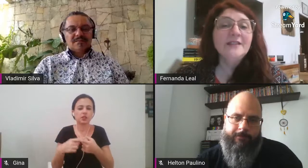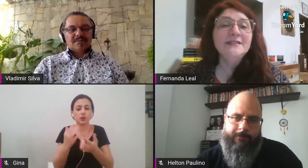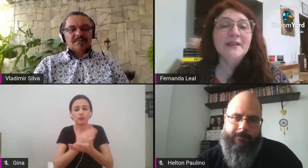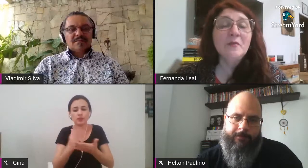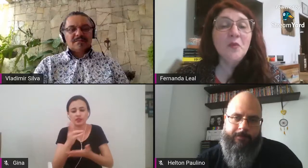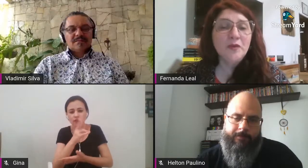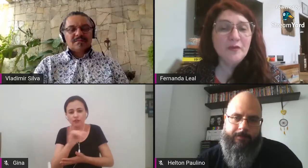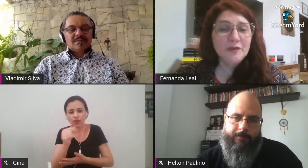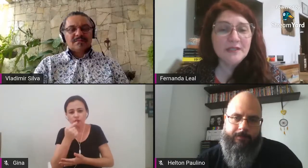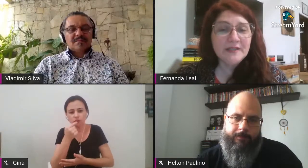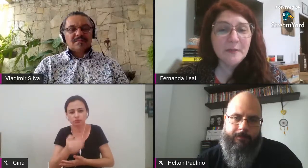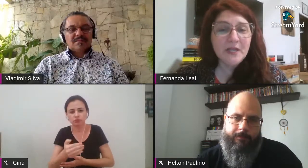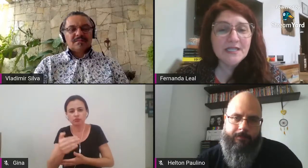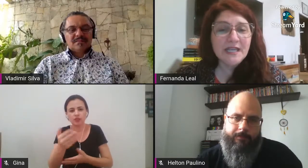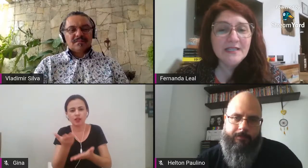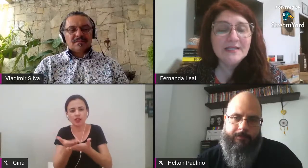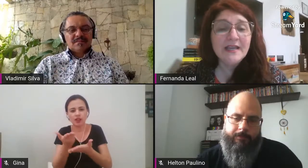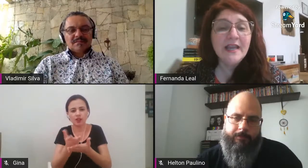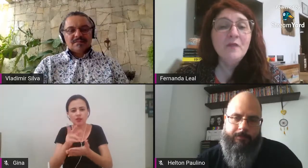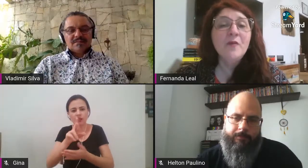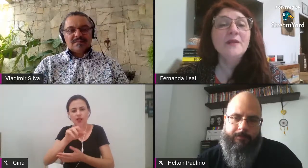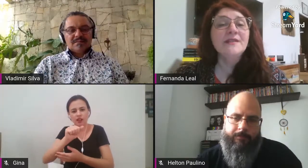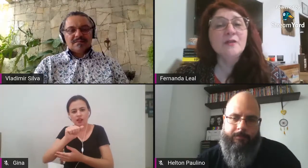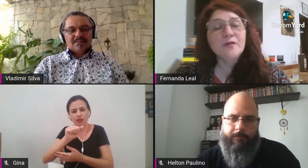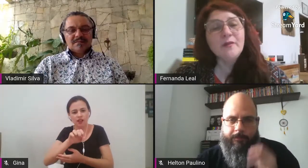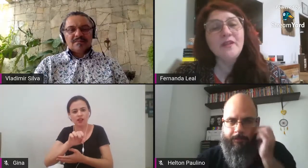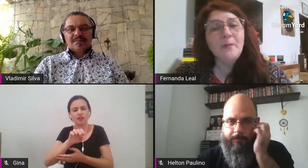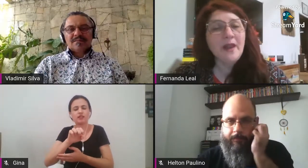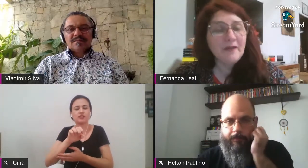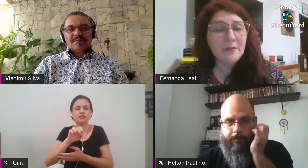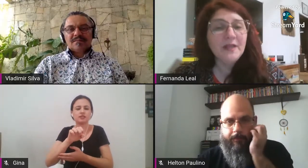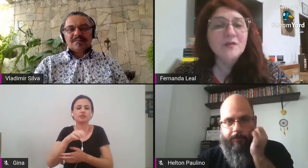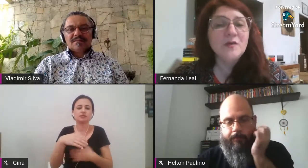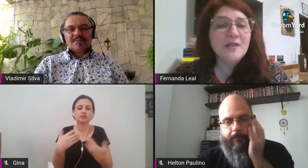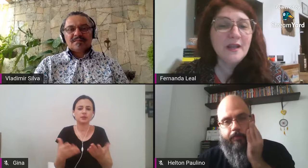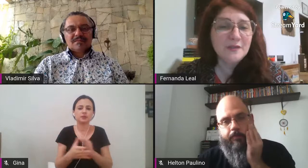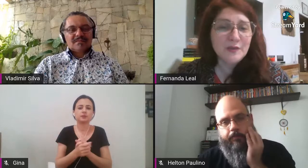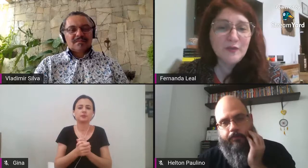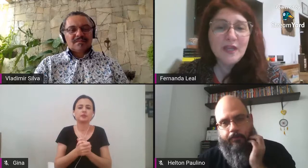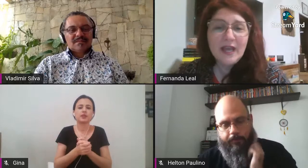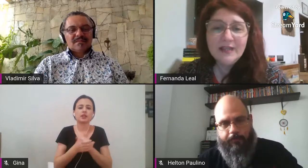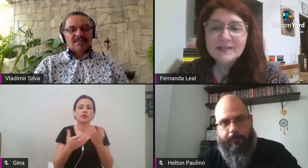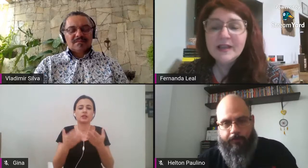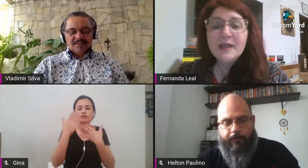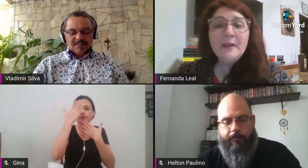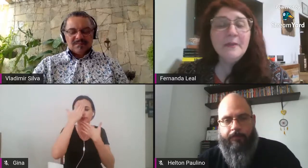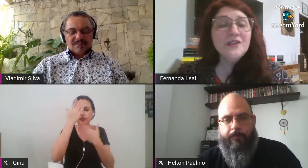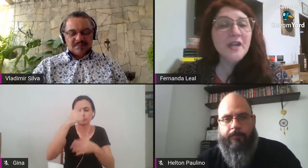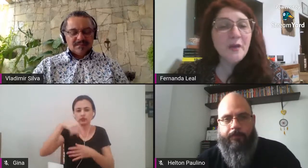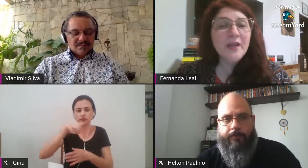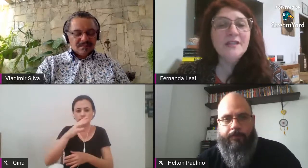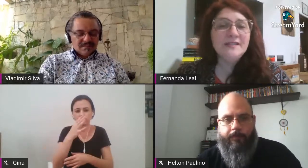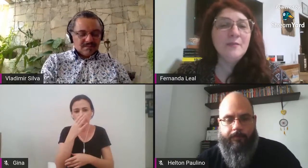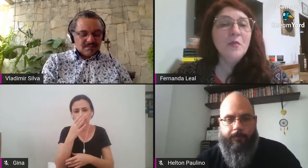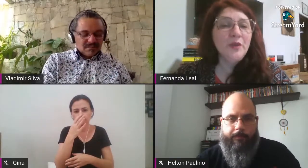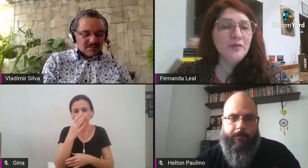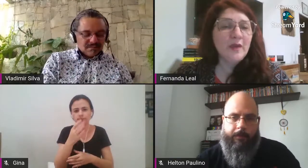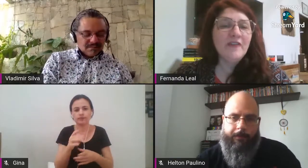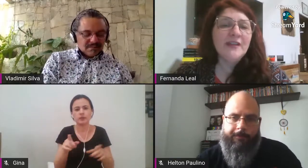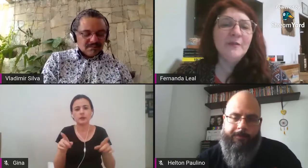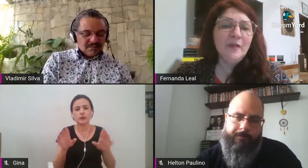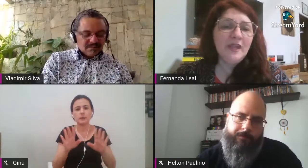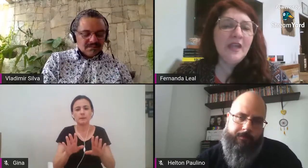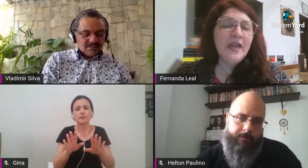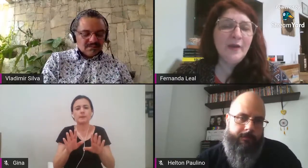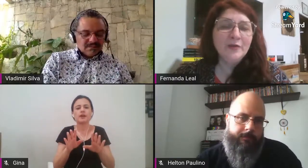direção, agradecer muito a vocês a presença. Eu vou passar novamente a palavra para as considerações finais, mas já quero agradecer muito